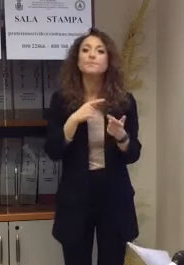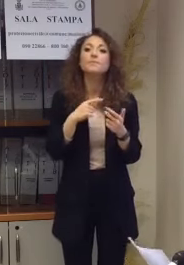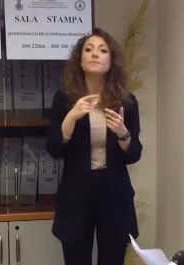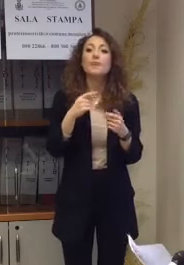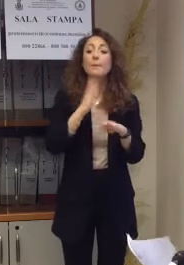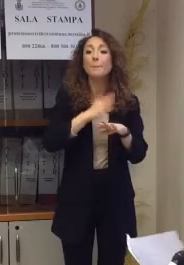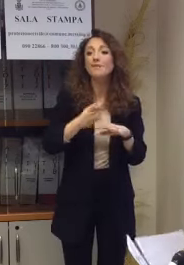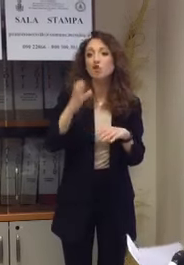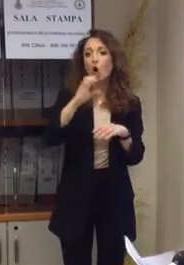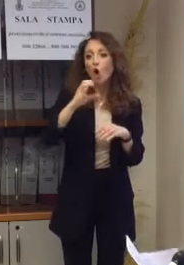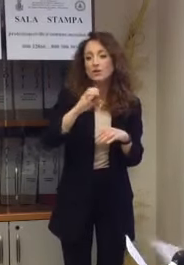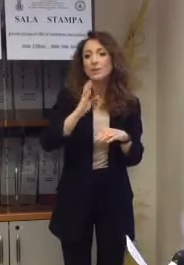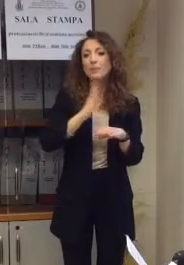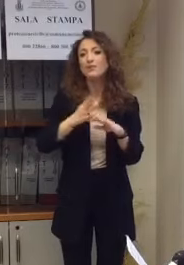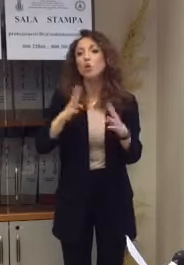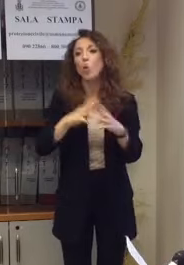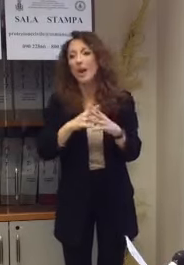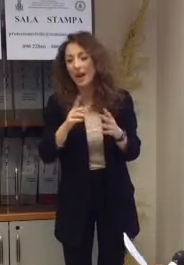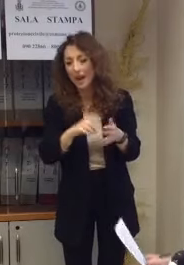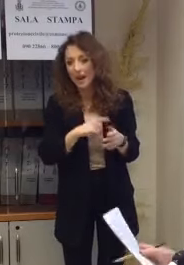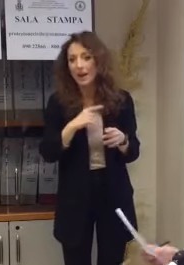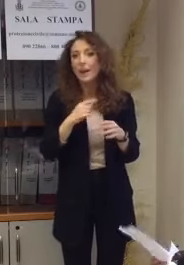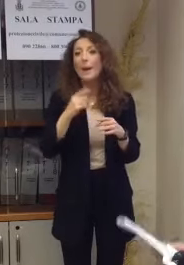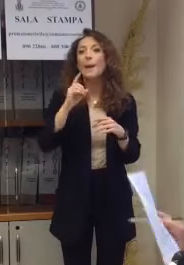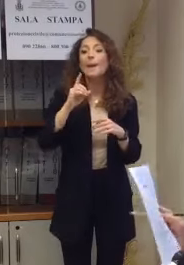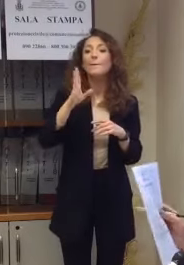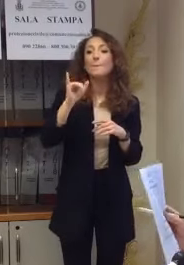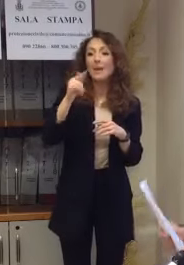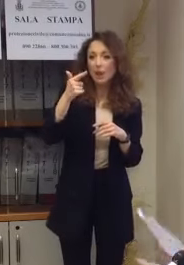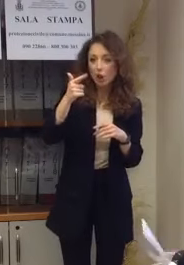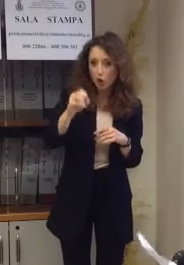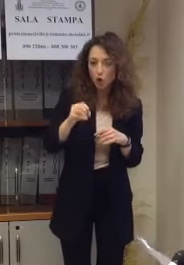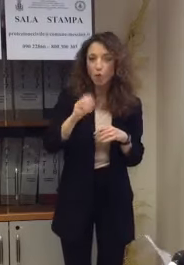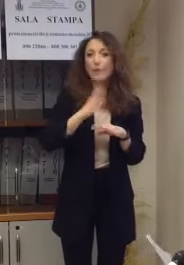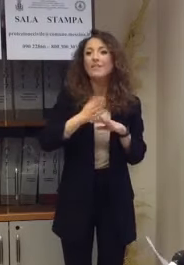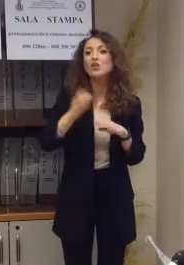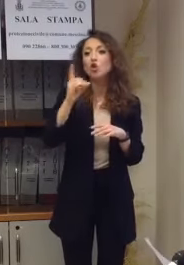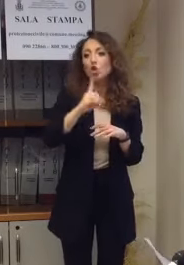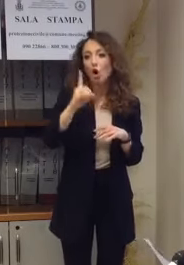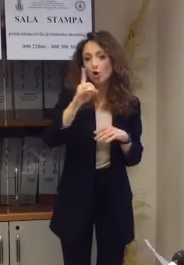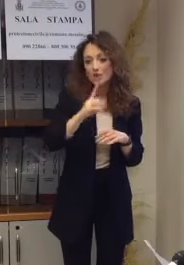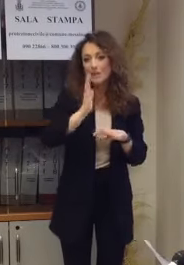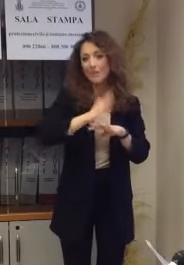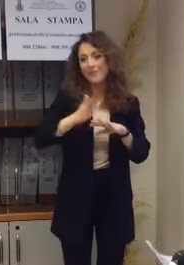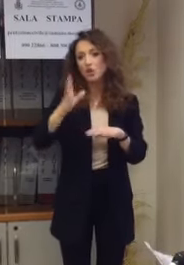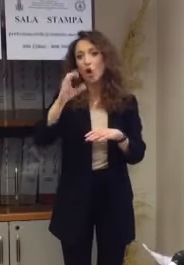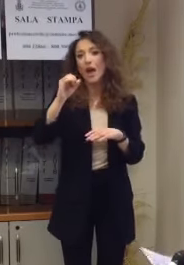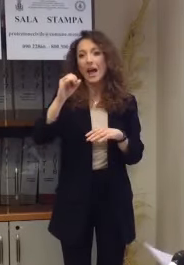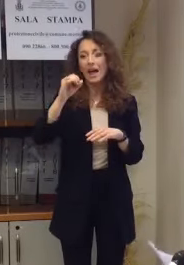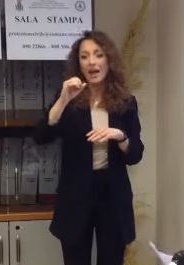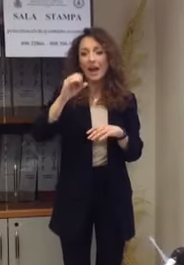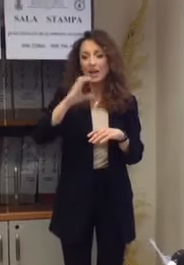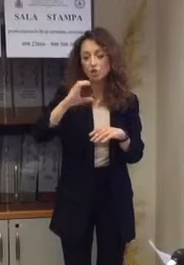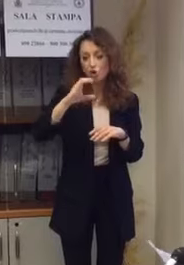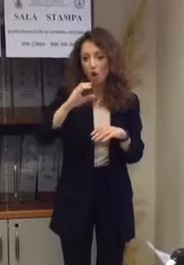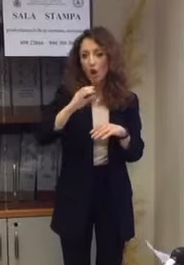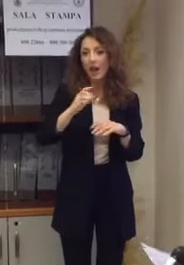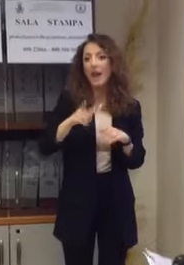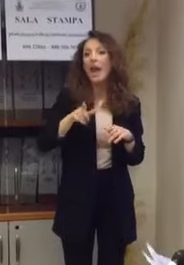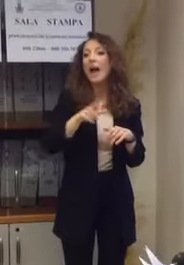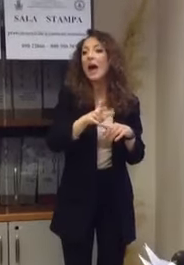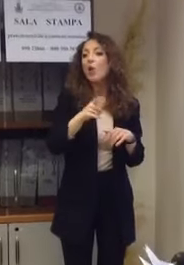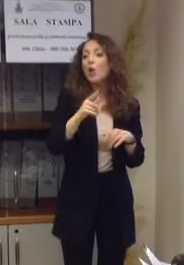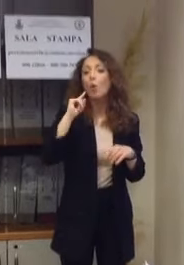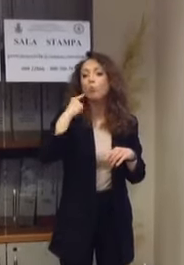Costa e Guerrera, panificio Bitto, panificio Arte del Pane, panificio Doggis, panificio Cacciola, l'Angolo del Buon Gustaio, il